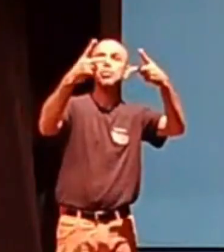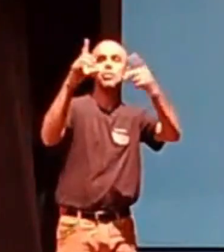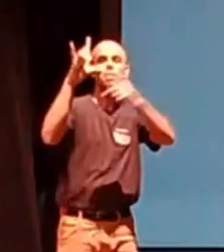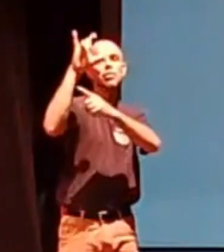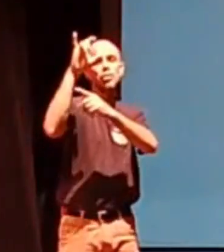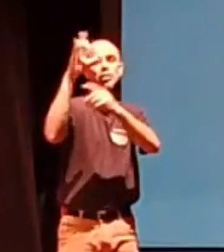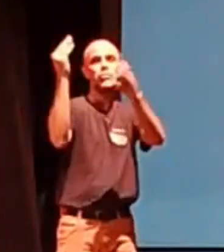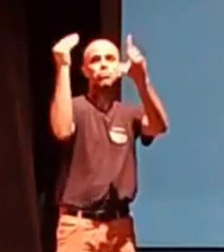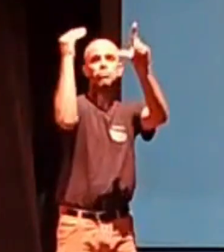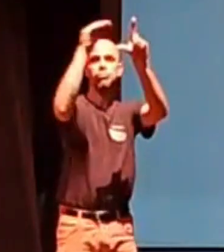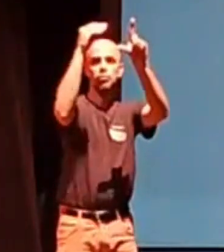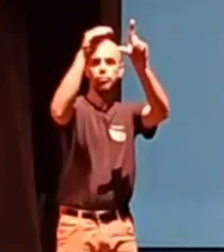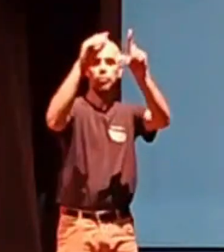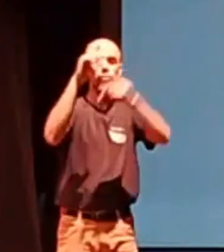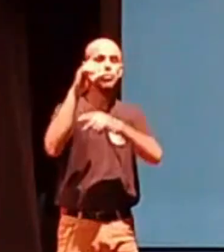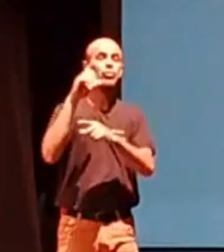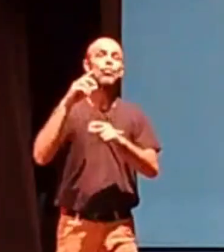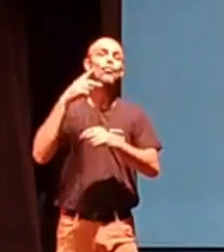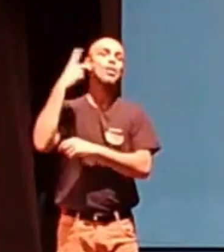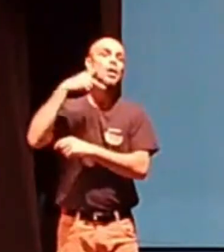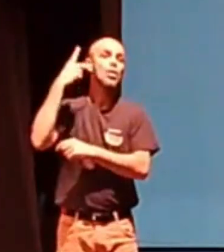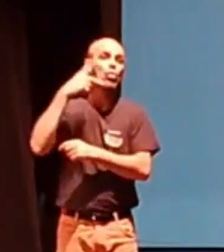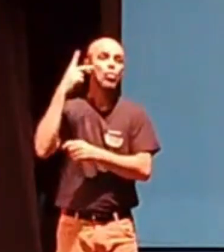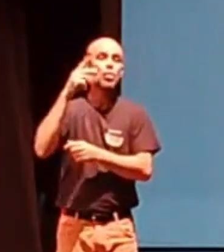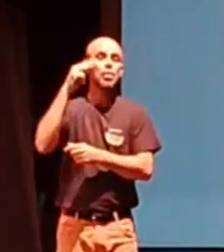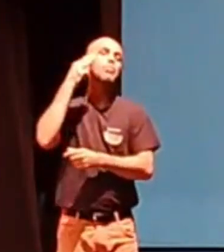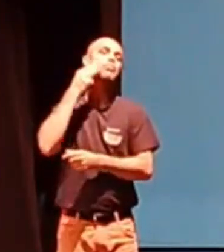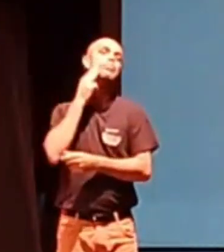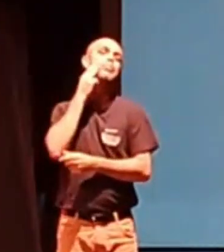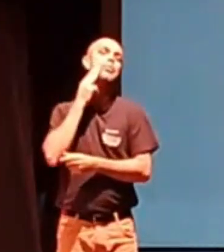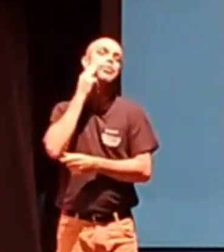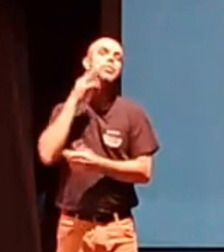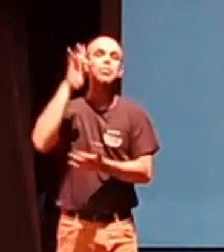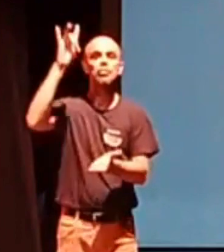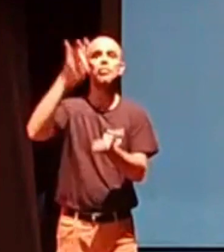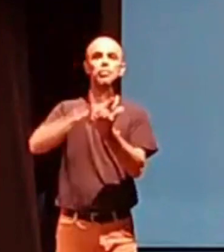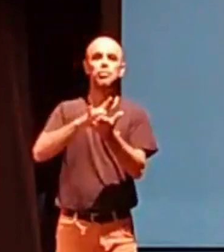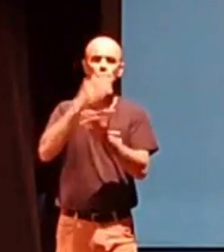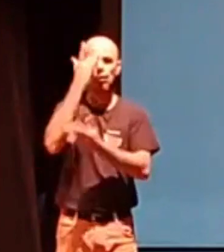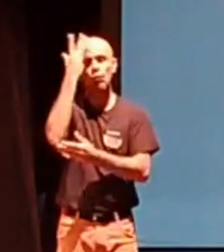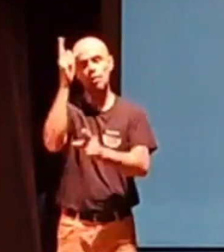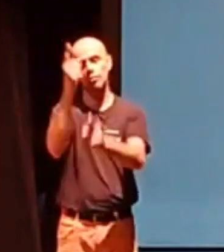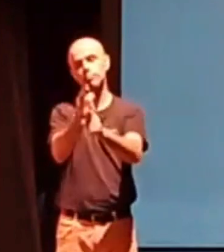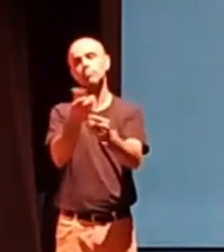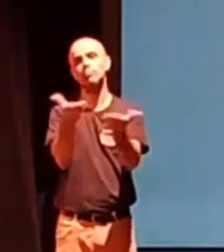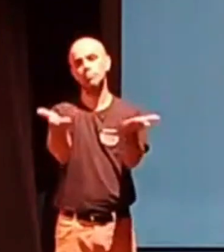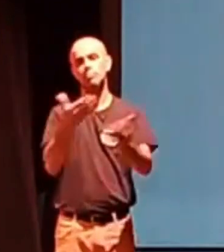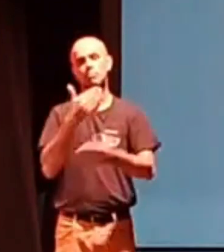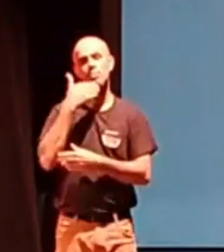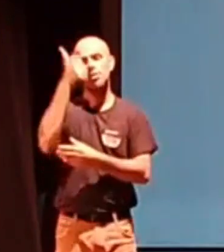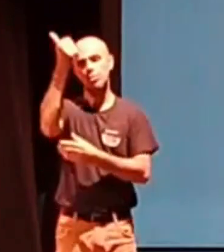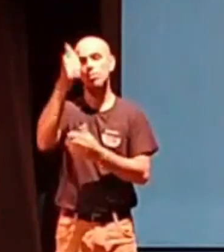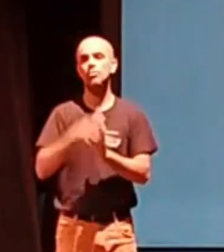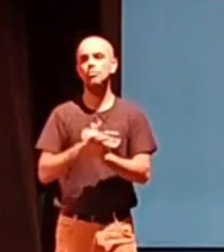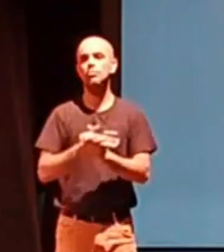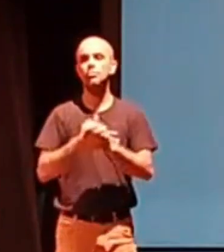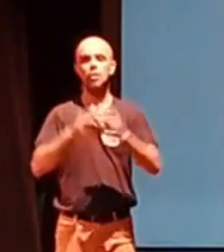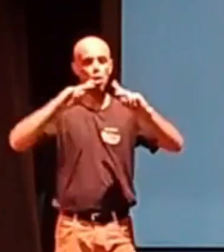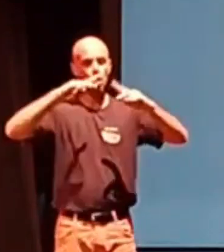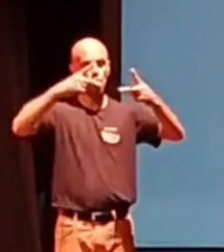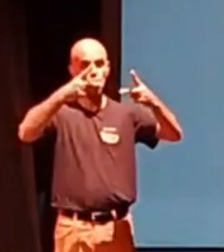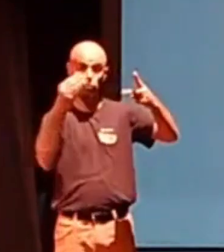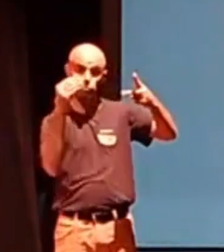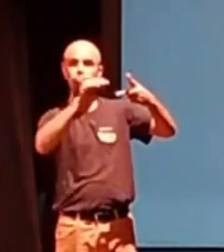Instagram também, vereadora Michele Quintas Oficial. E aí talvez facilite um pouco para encontrar, tá bom? Já coloco já o link.